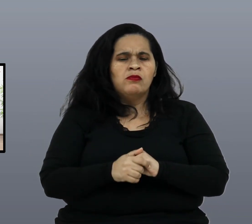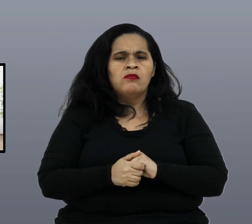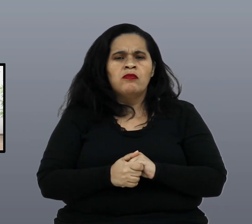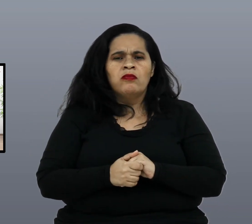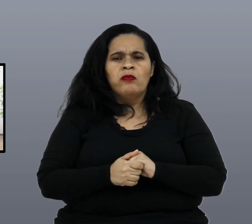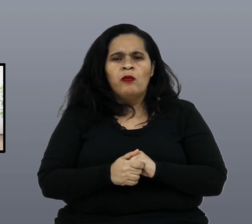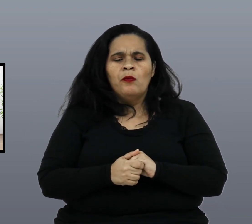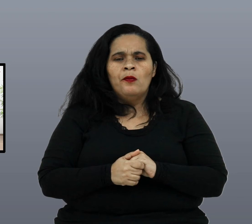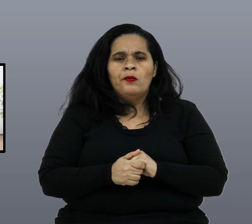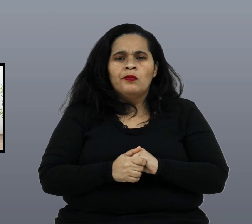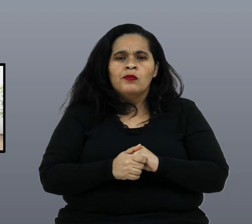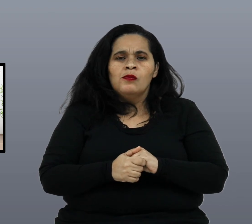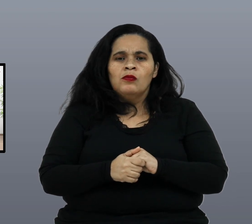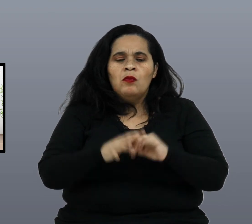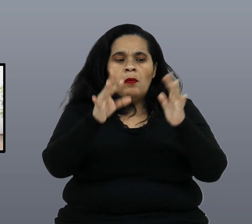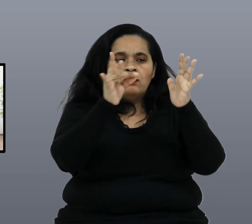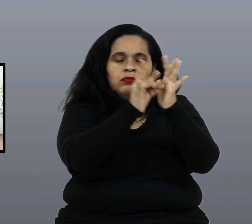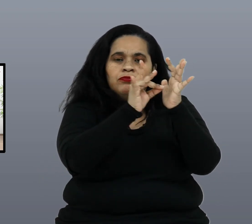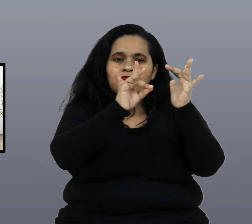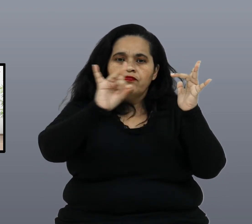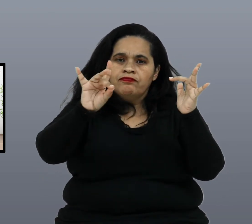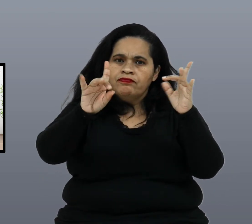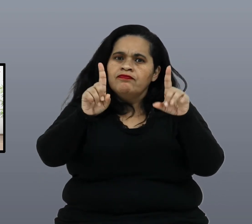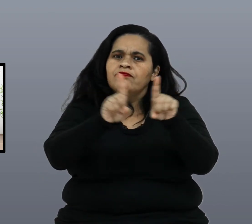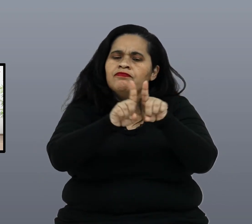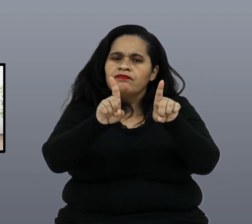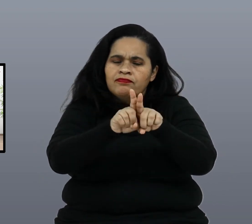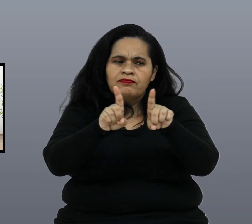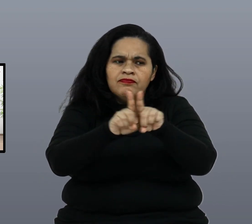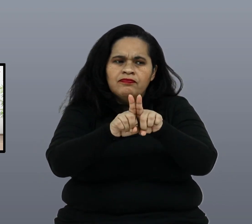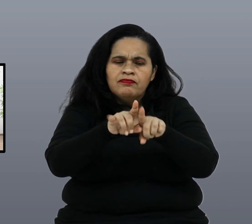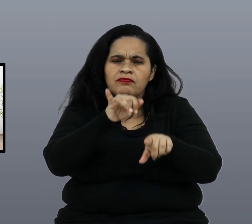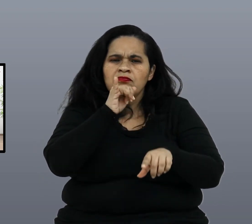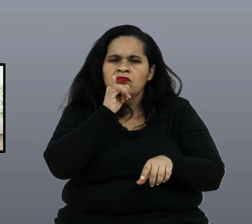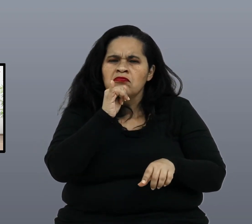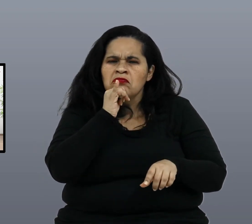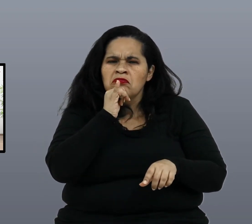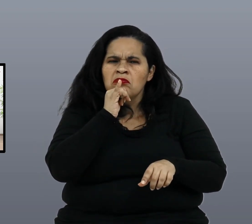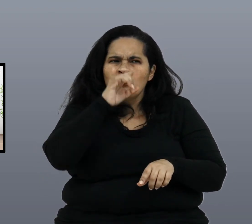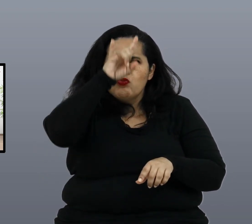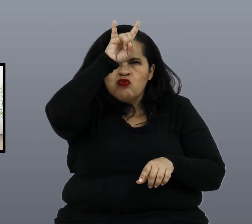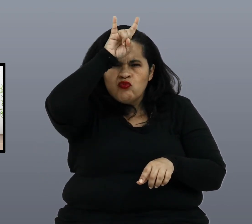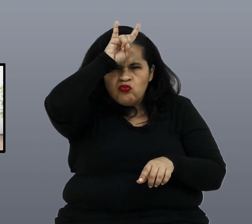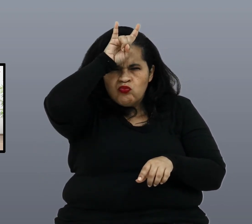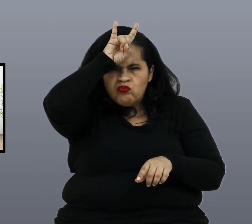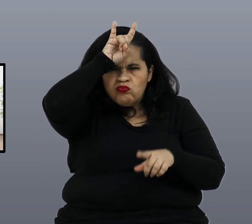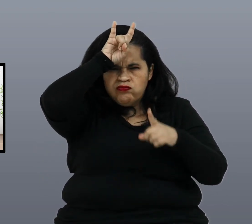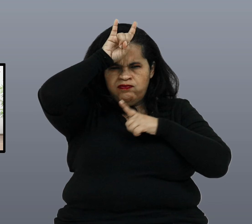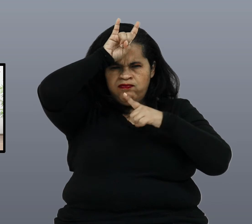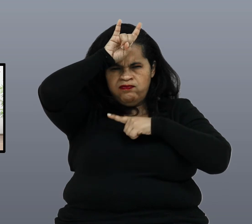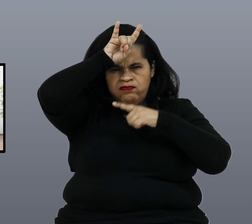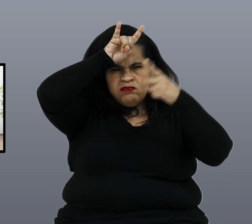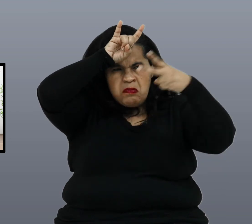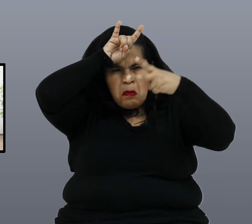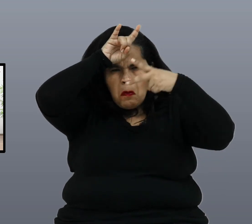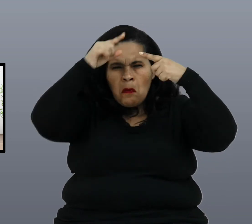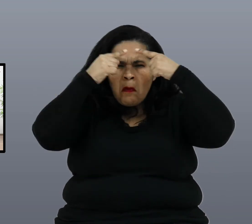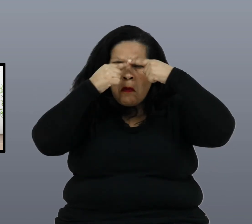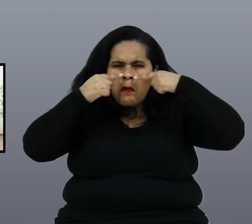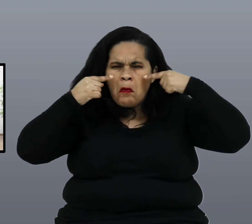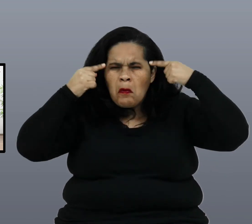Deus. Até o próprio anticristo, que é esse cidadão aqui, é o chifre com 2 olhos e que blasfema contra Deus, né? Que